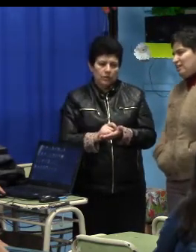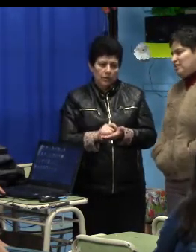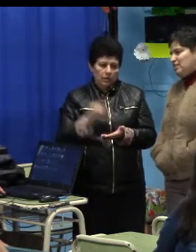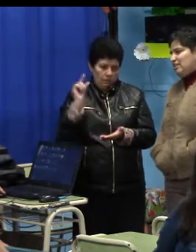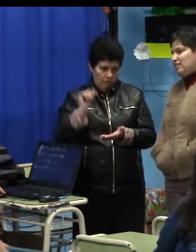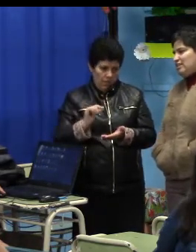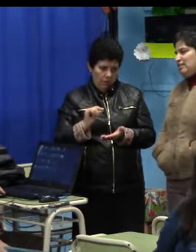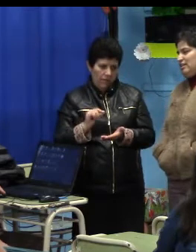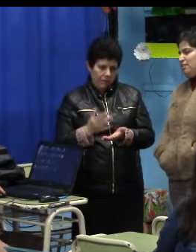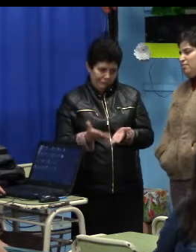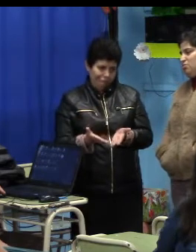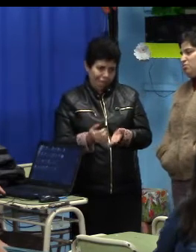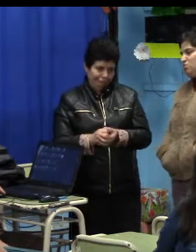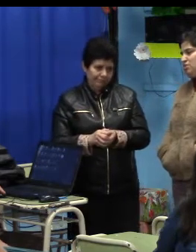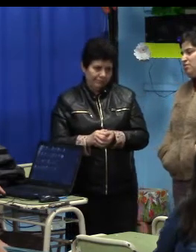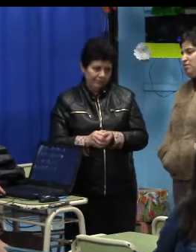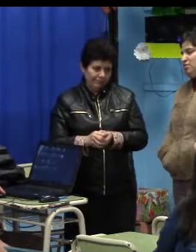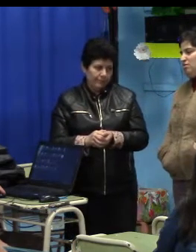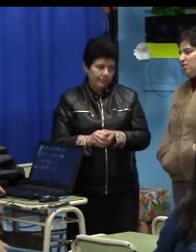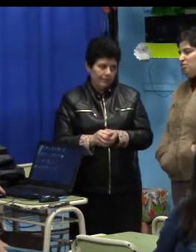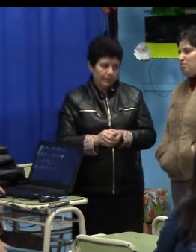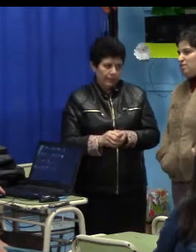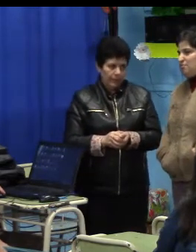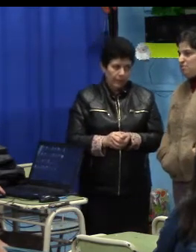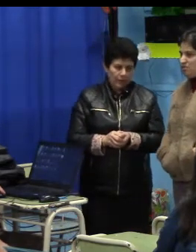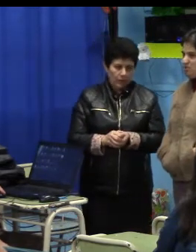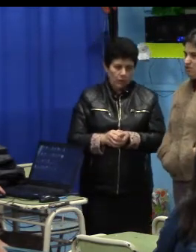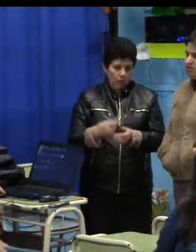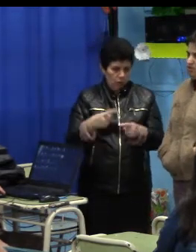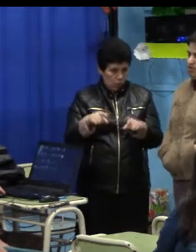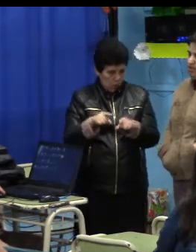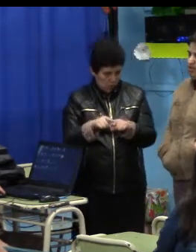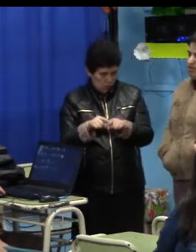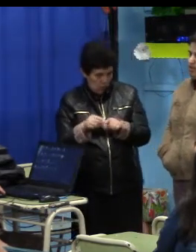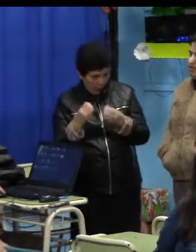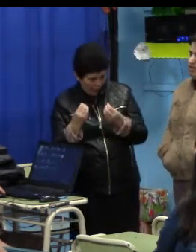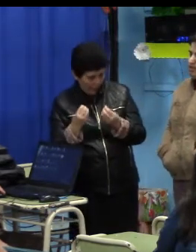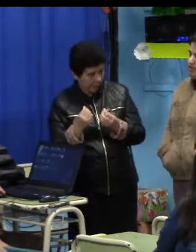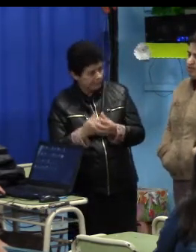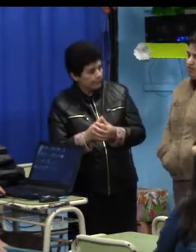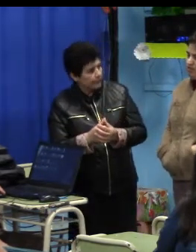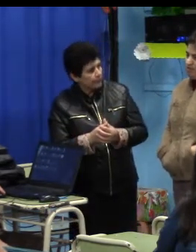a la gente que tiene que producir, porque no es lo mismo,